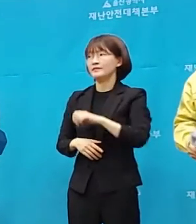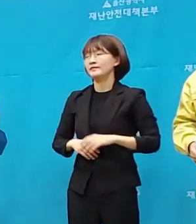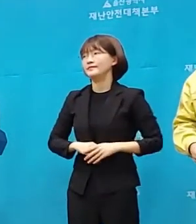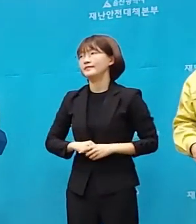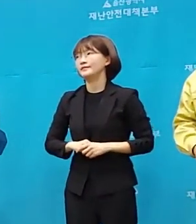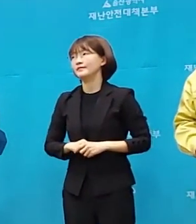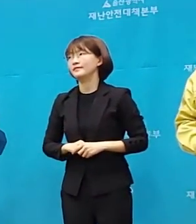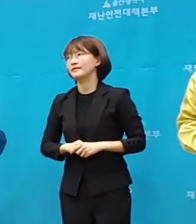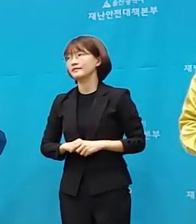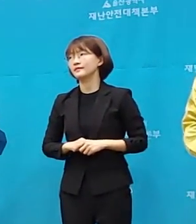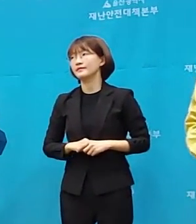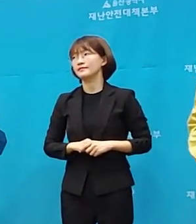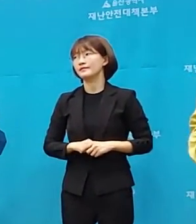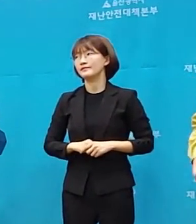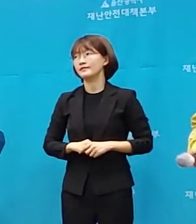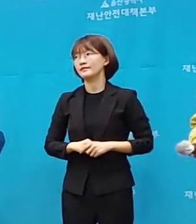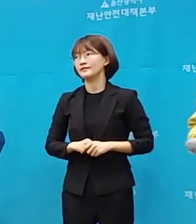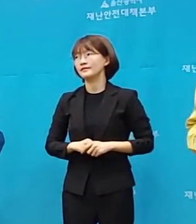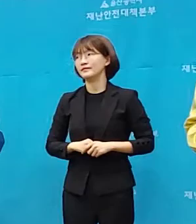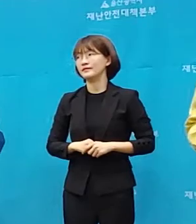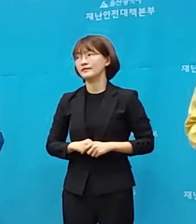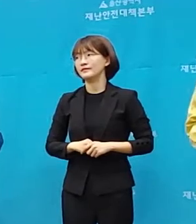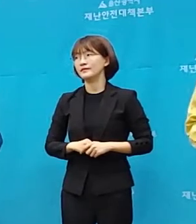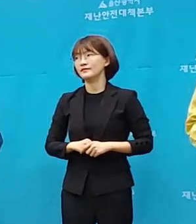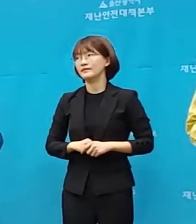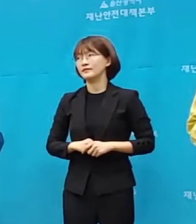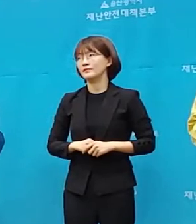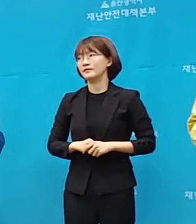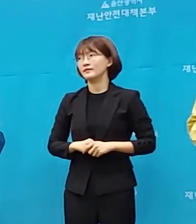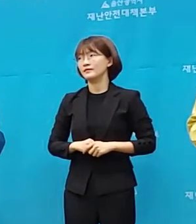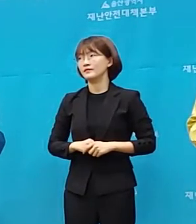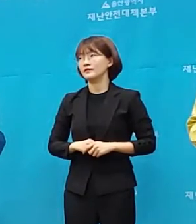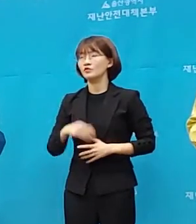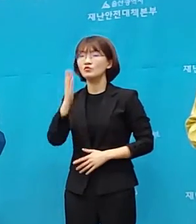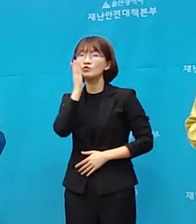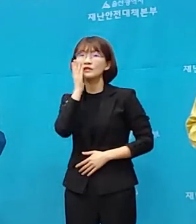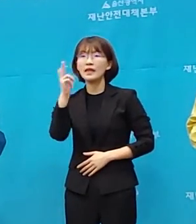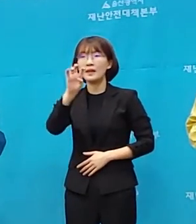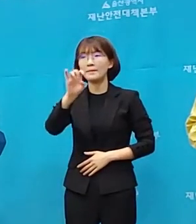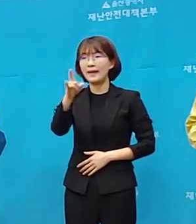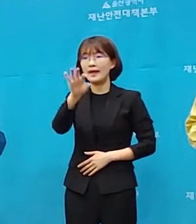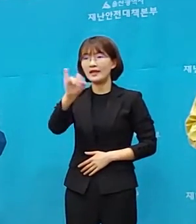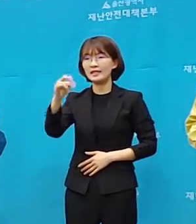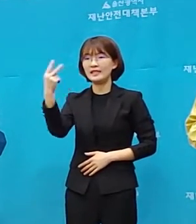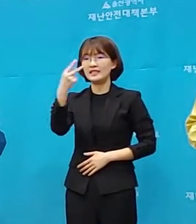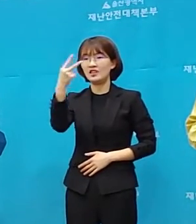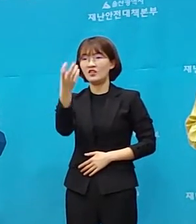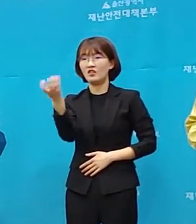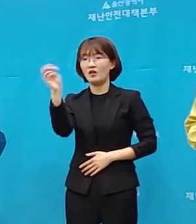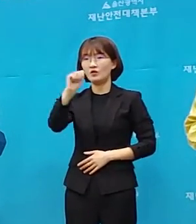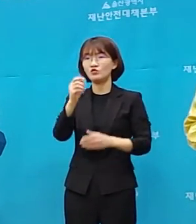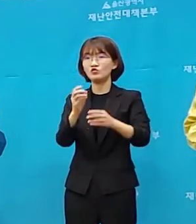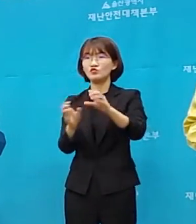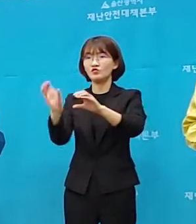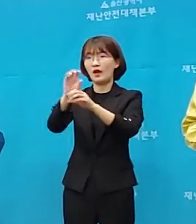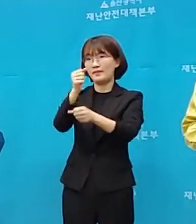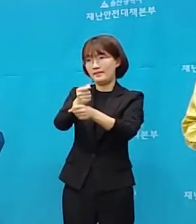유영진 기자님. 아니, MBC 유영진 기자입니다. 그 울산페이 2,000억을 이제 추가로 발행을